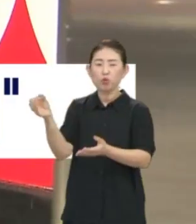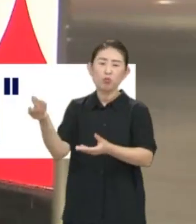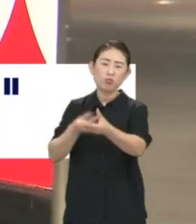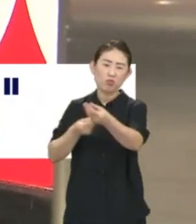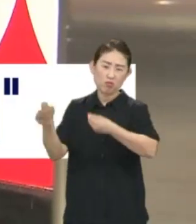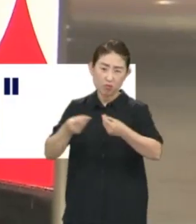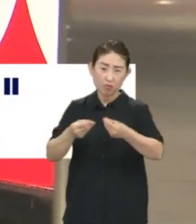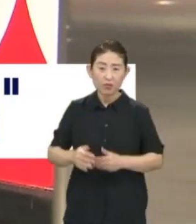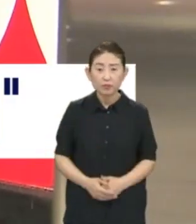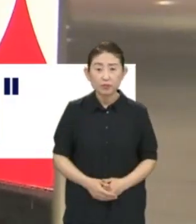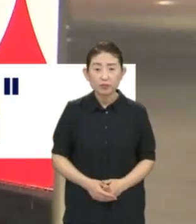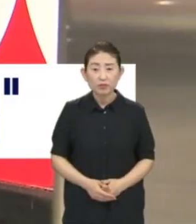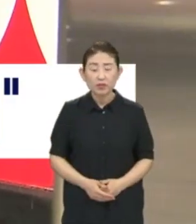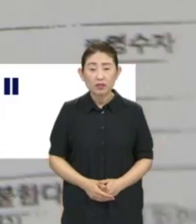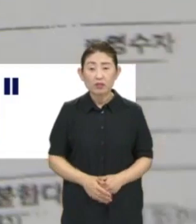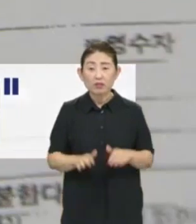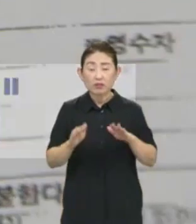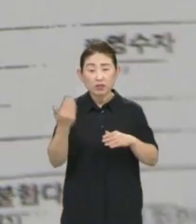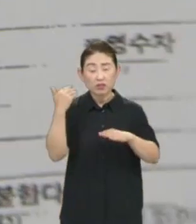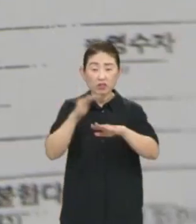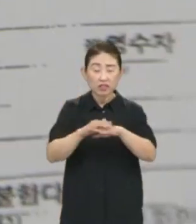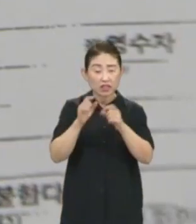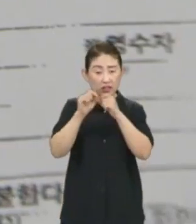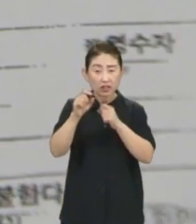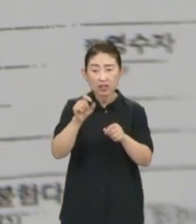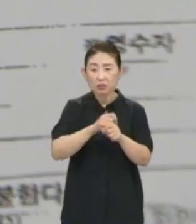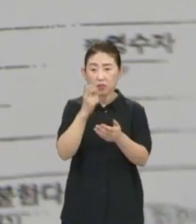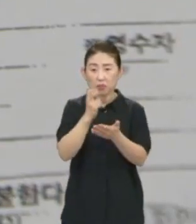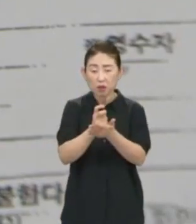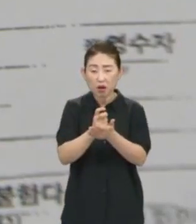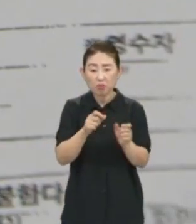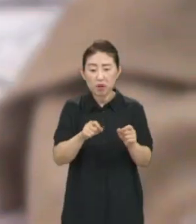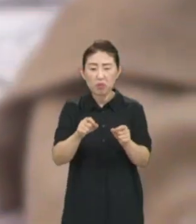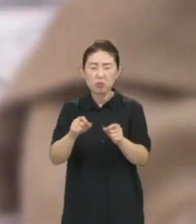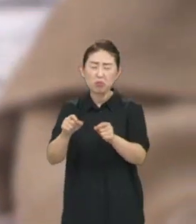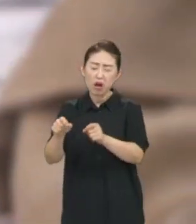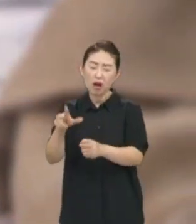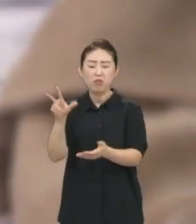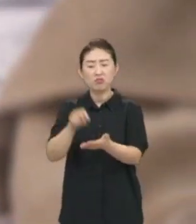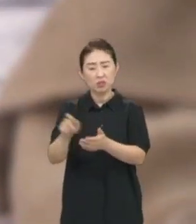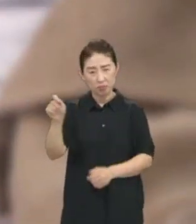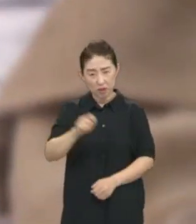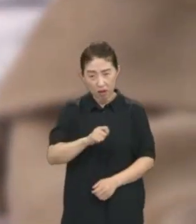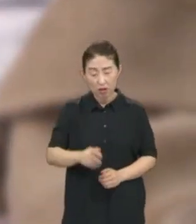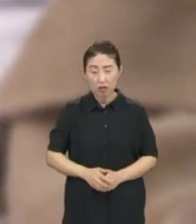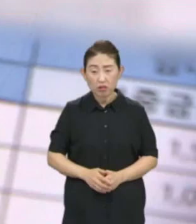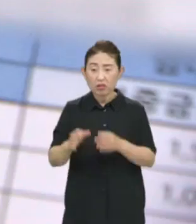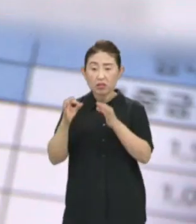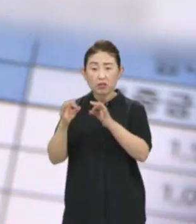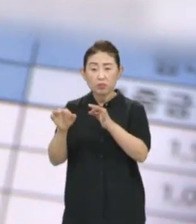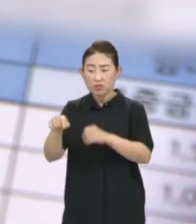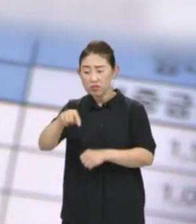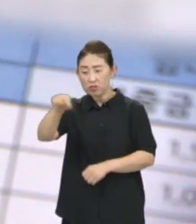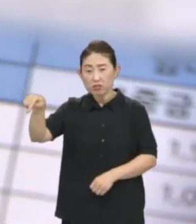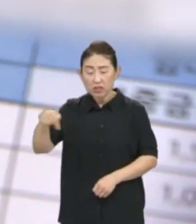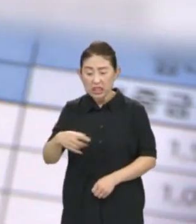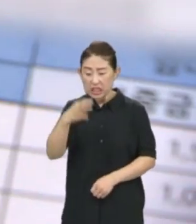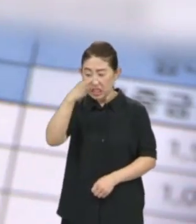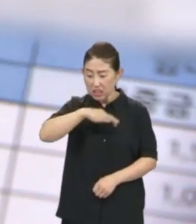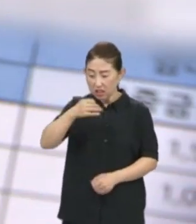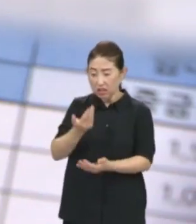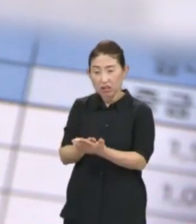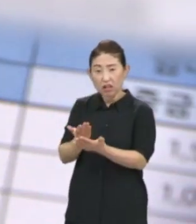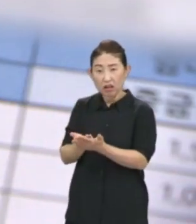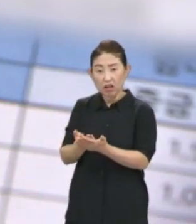주장했습니다 이어 지지부진한 전세사기 특별법 개정 진행을 지적하며 금융 의피해 주택에 대한이자 징수